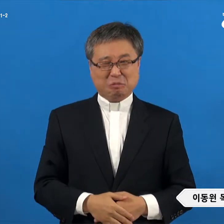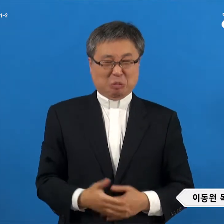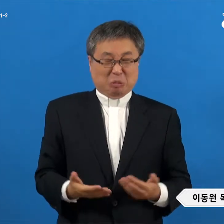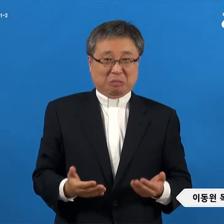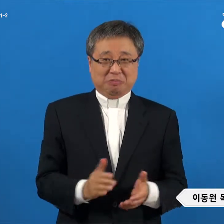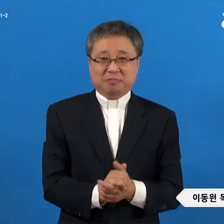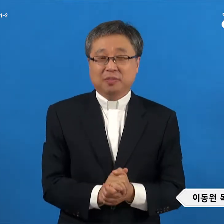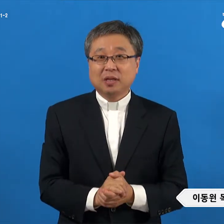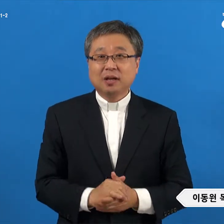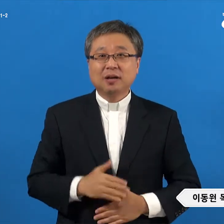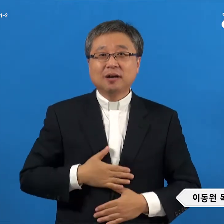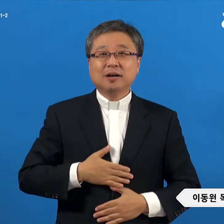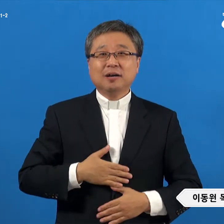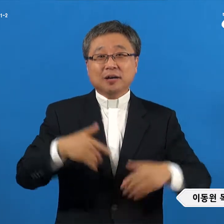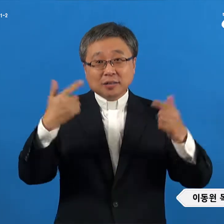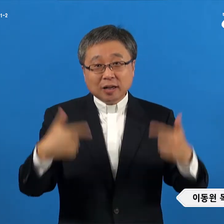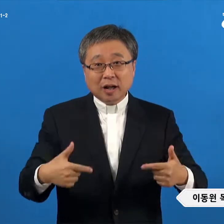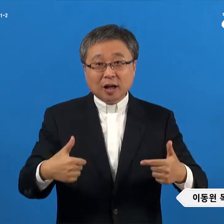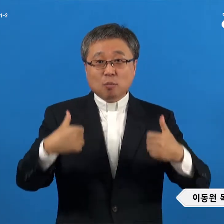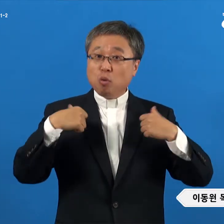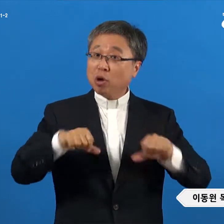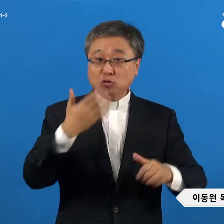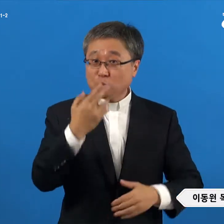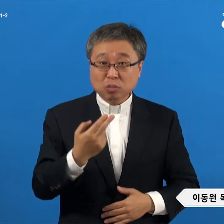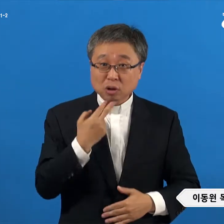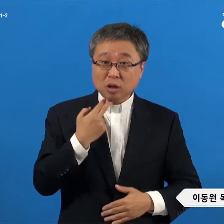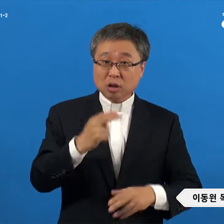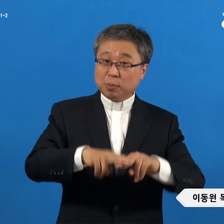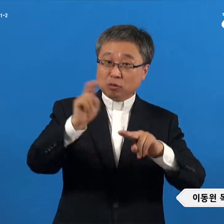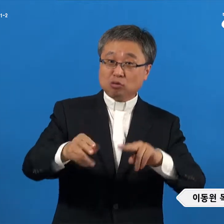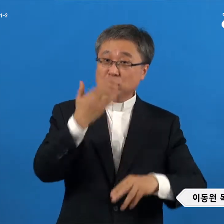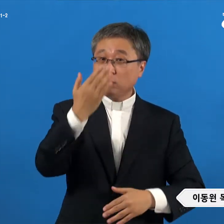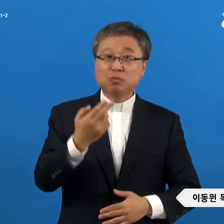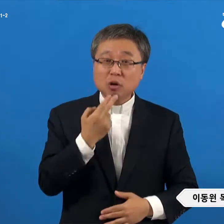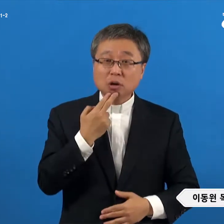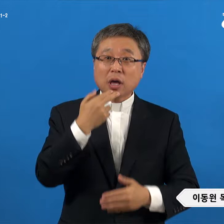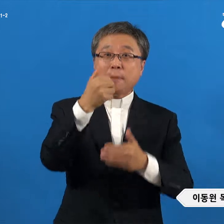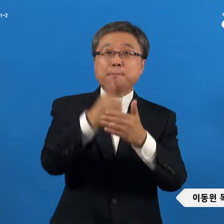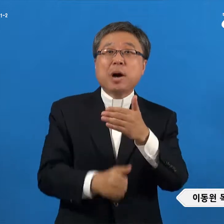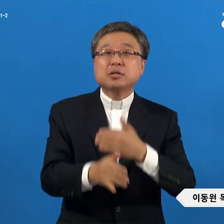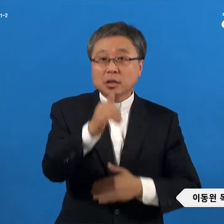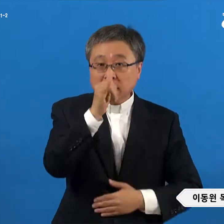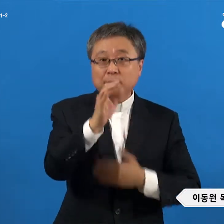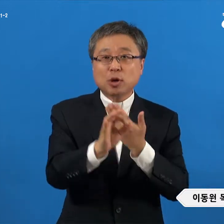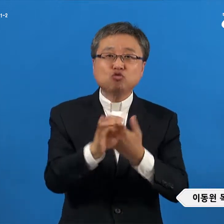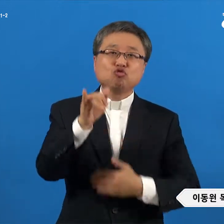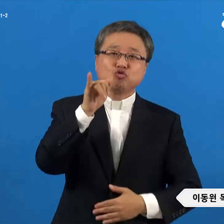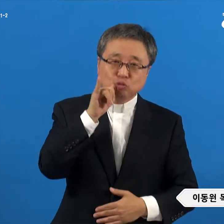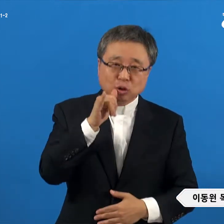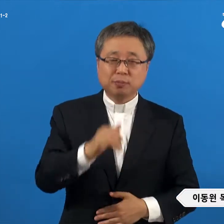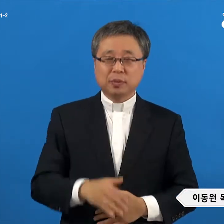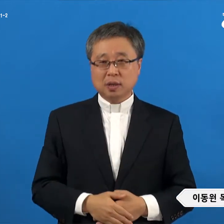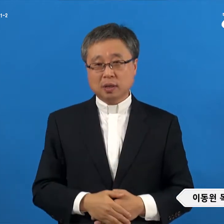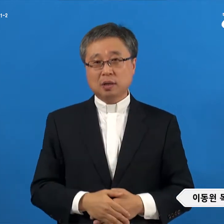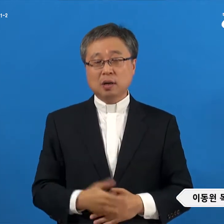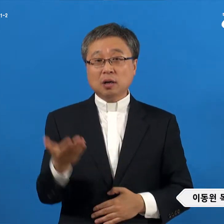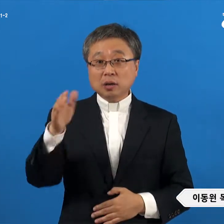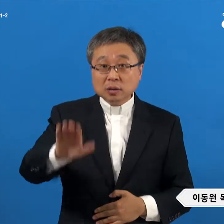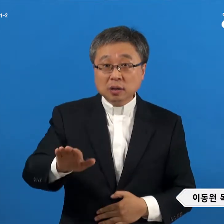근데 언제라도 그만둘 수 있으면 했는데 그만두지 못하고 거기에 빠져 있다. 이게 중독입니다. 근데 중독 들어가